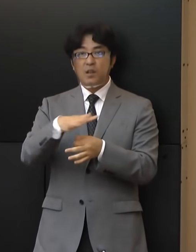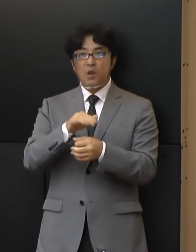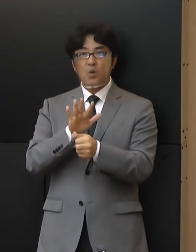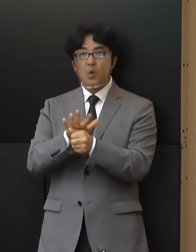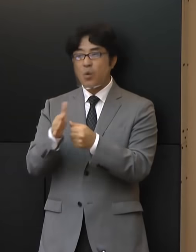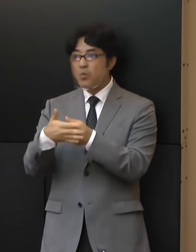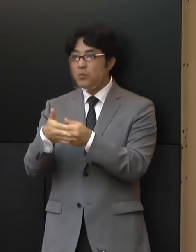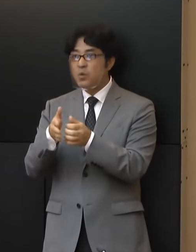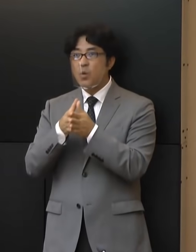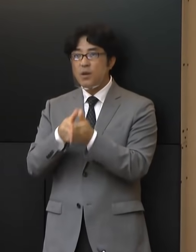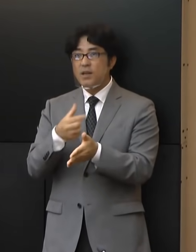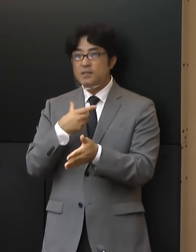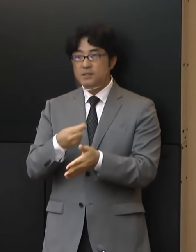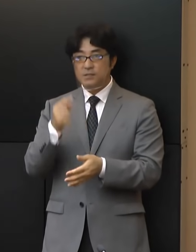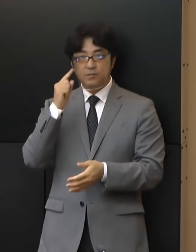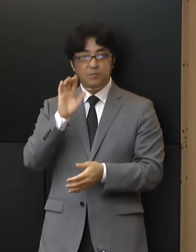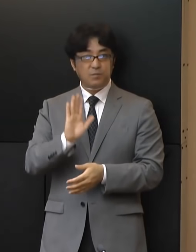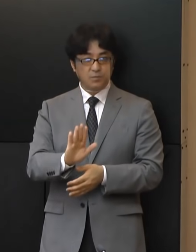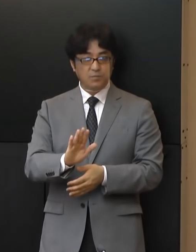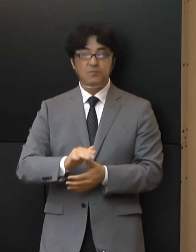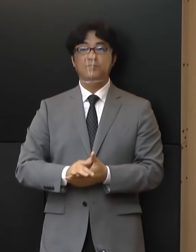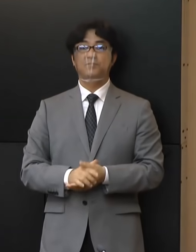と思います。